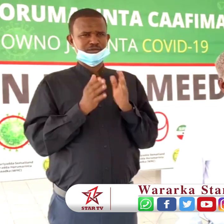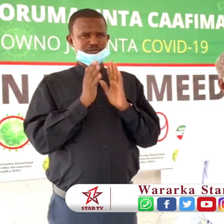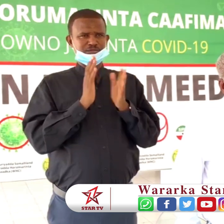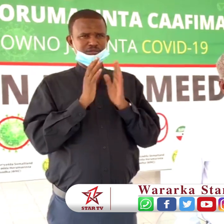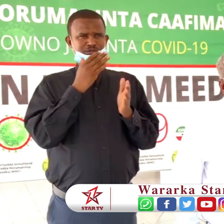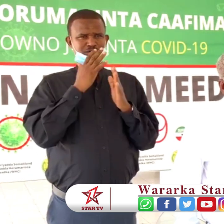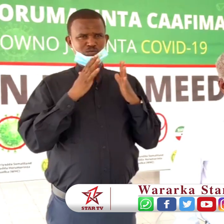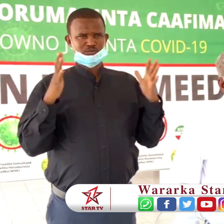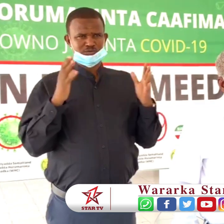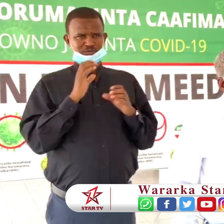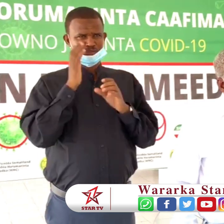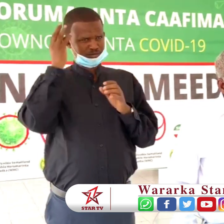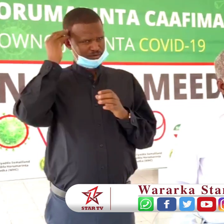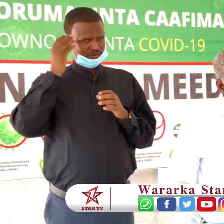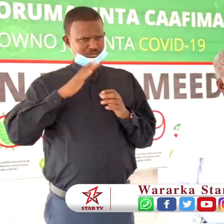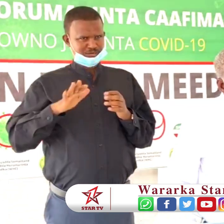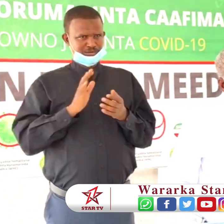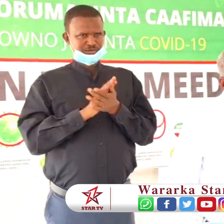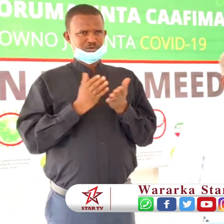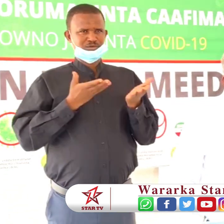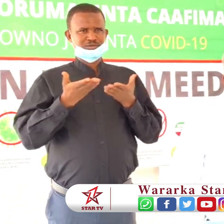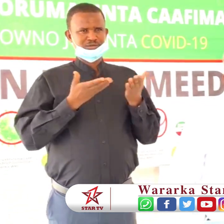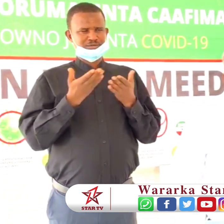reer Soomaaliland kula wadaago